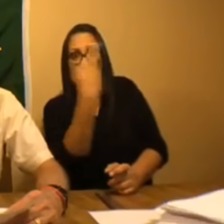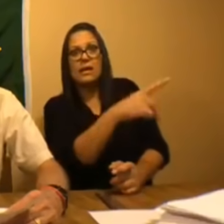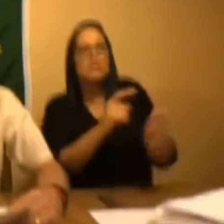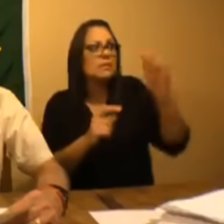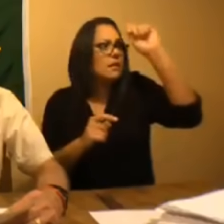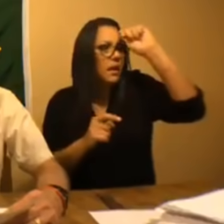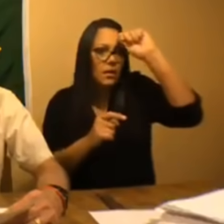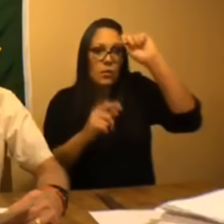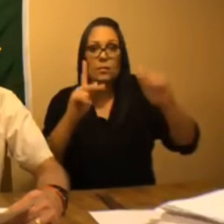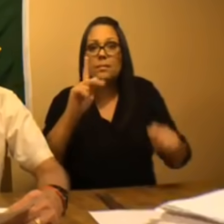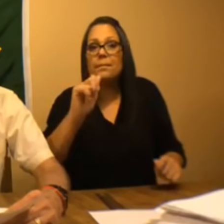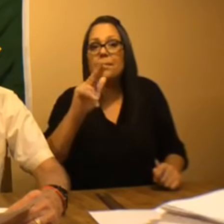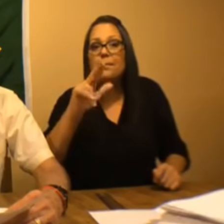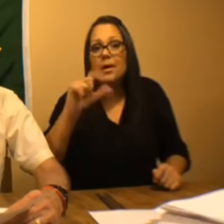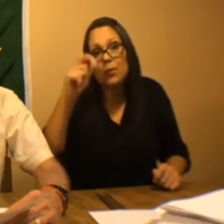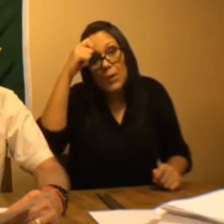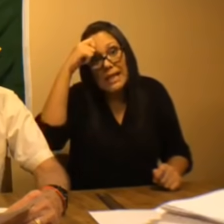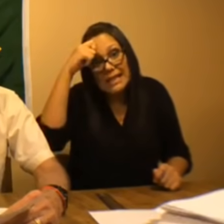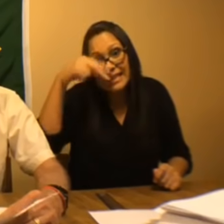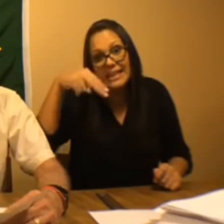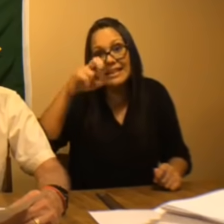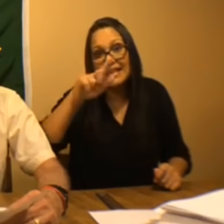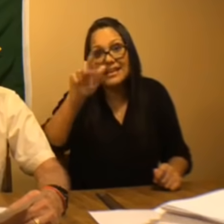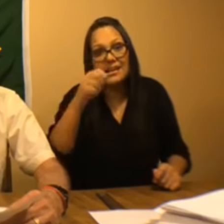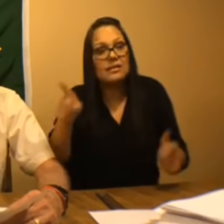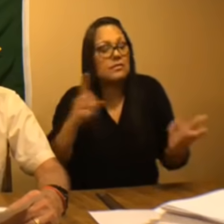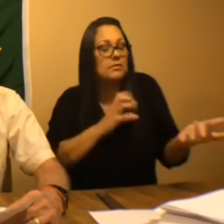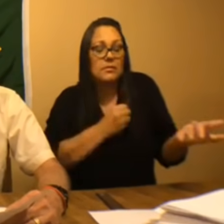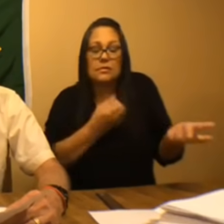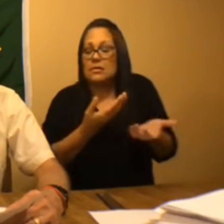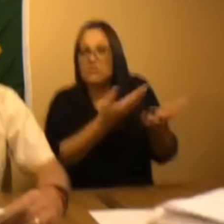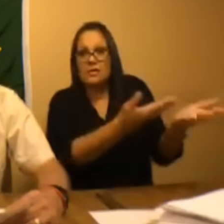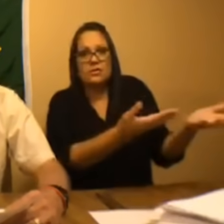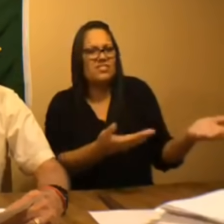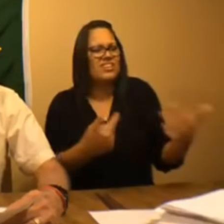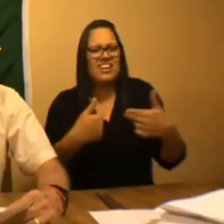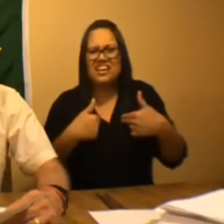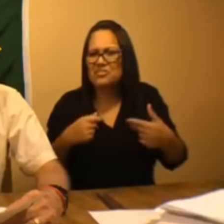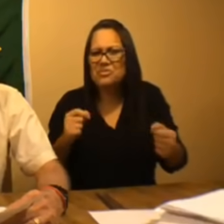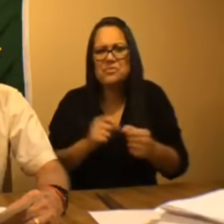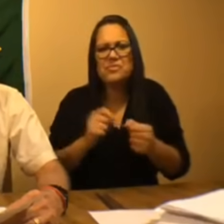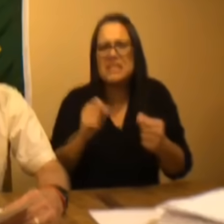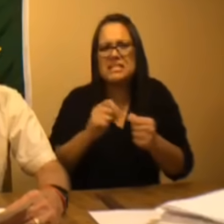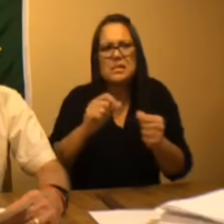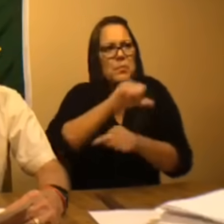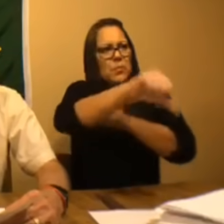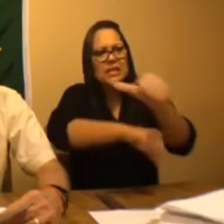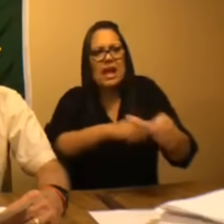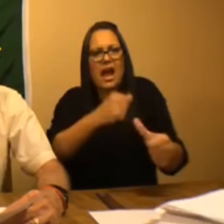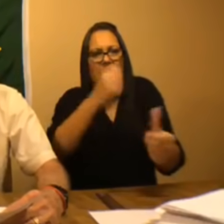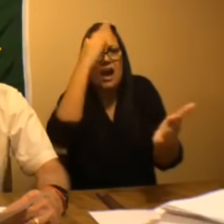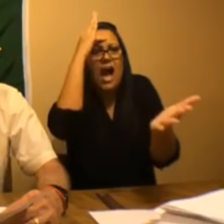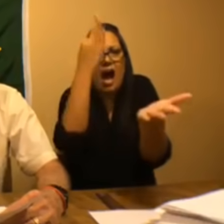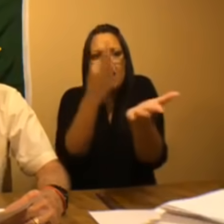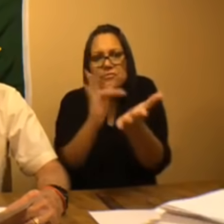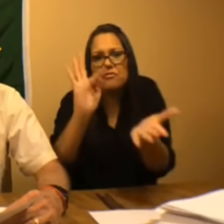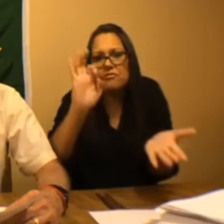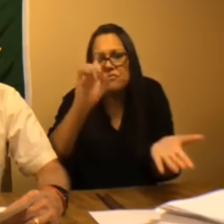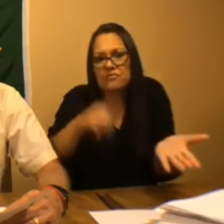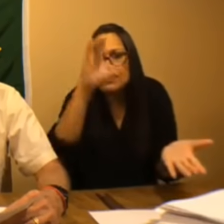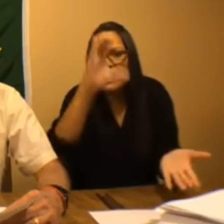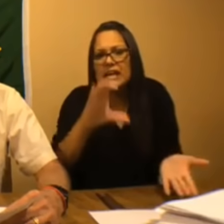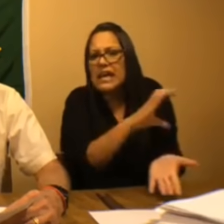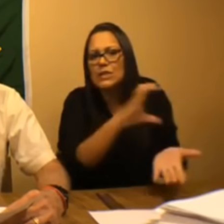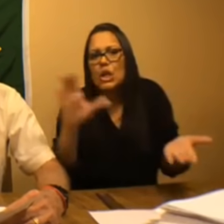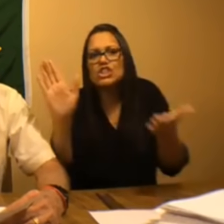Eu vou fazer com que a fé dos católicos seja abalada por uma